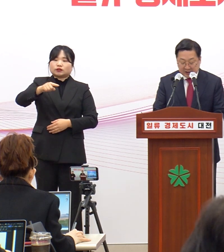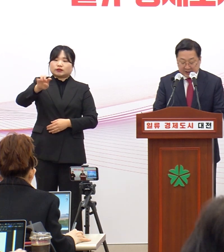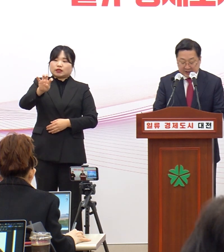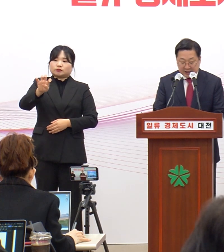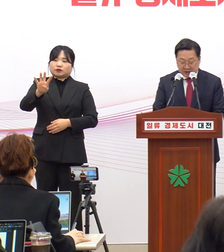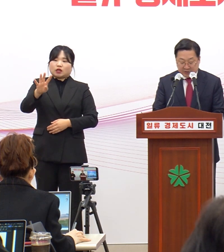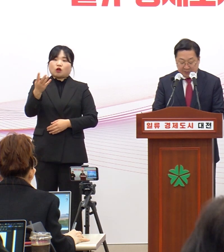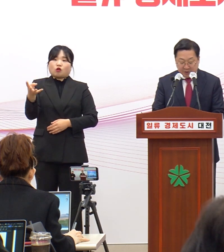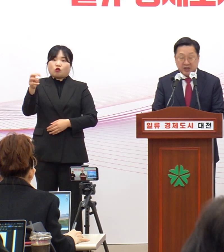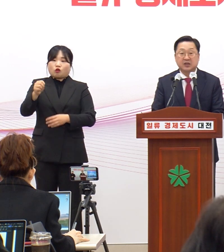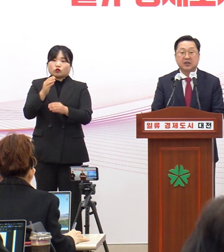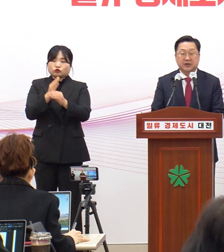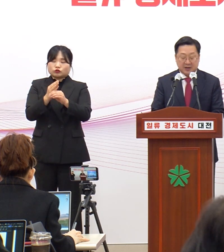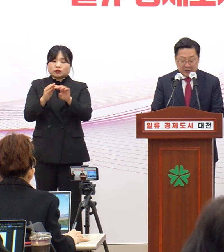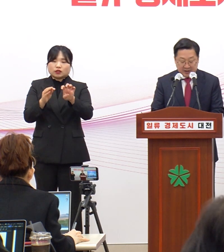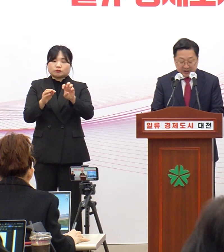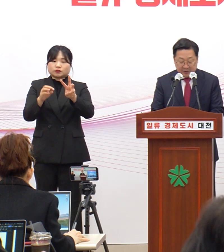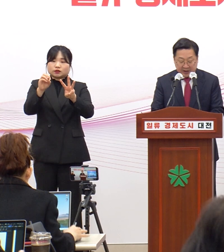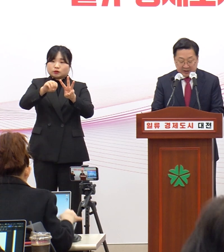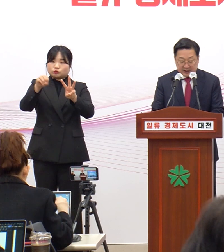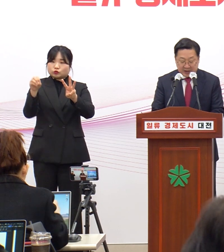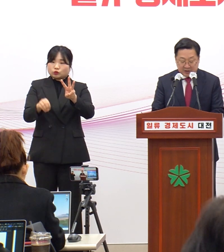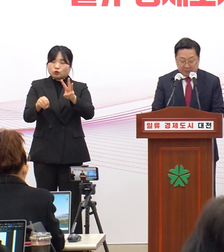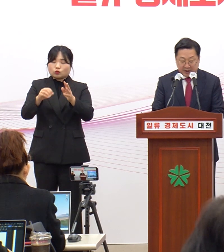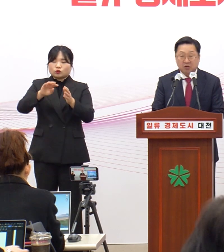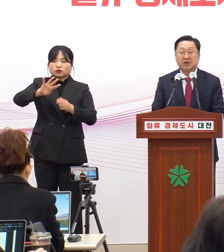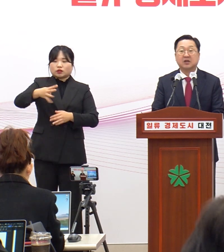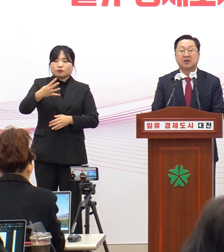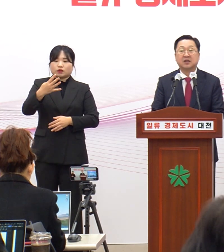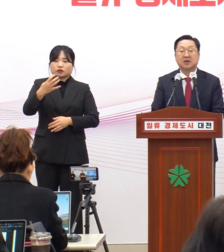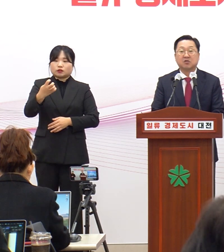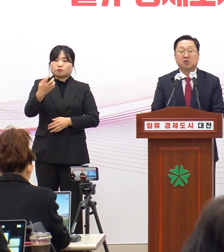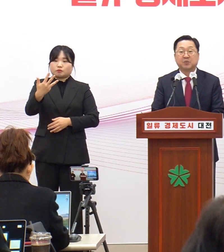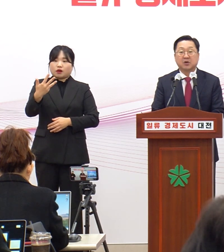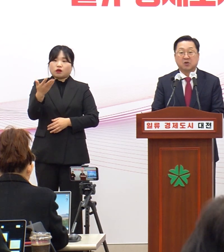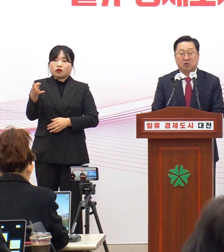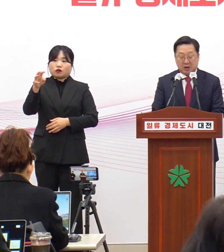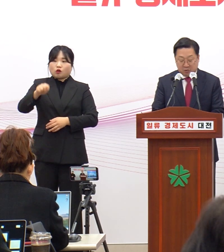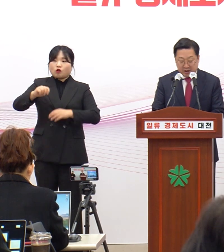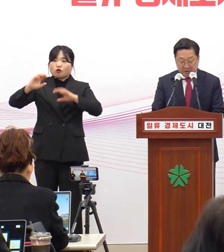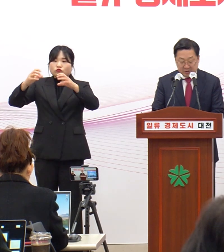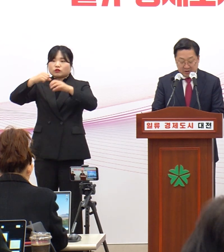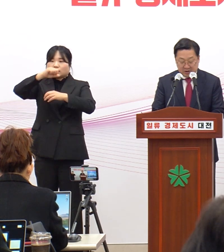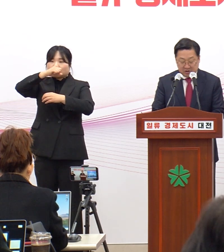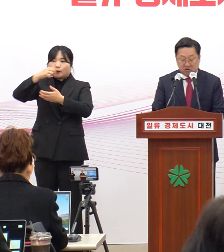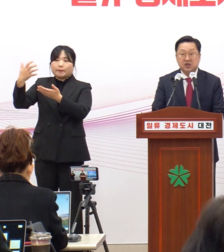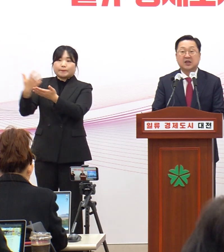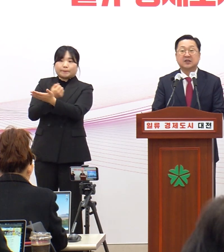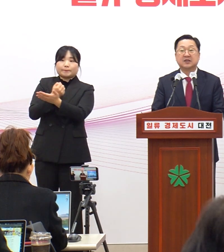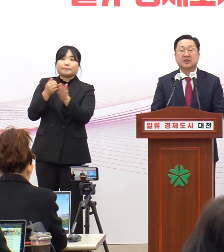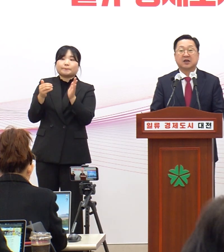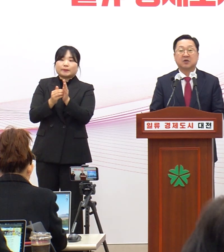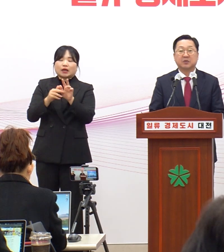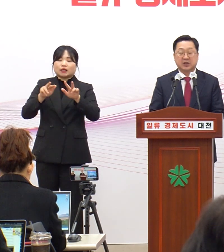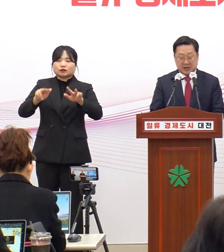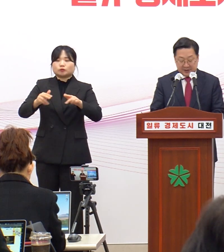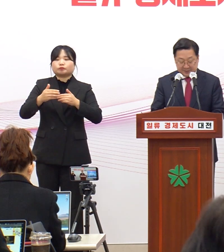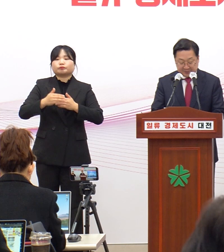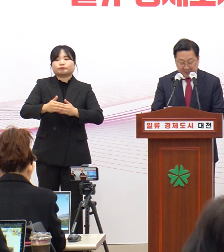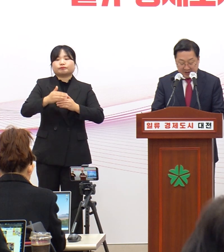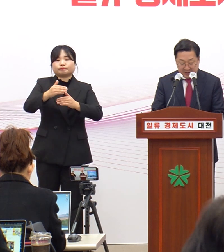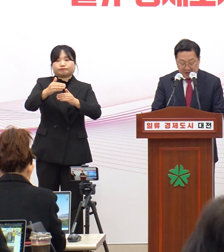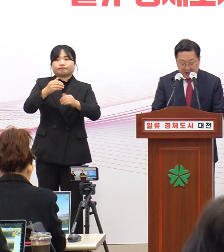중 약 43%인 448억 원을 국비로 확보하여 추진하는